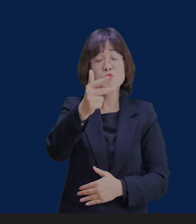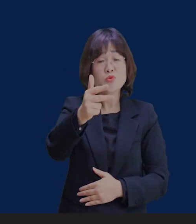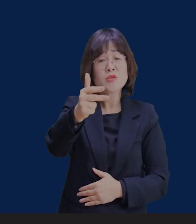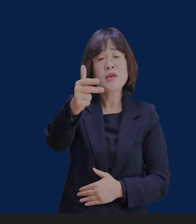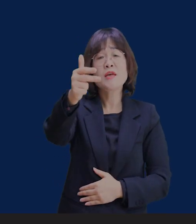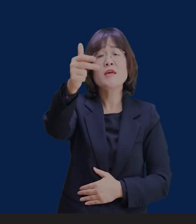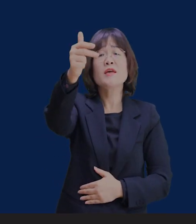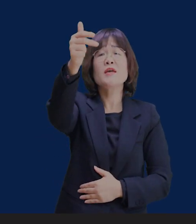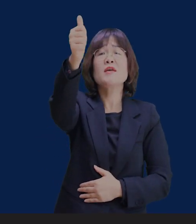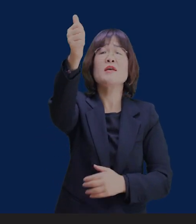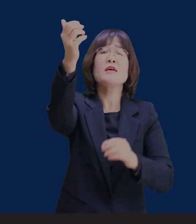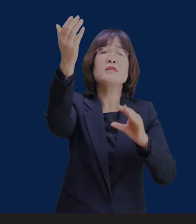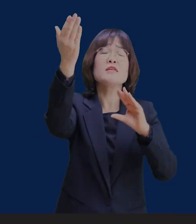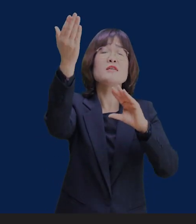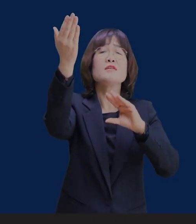영원히